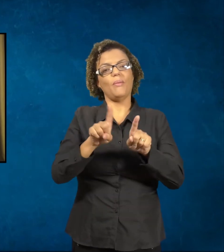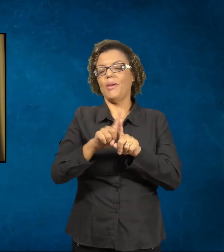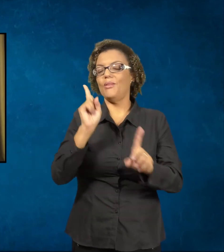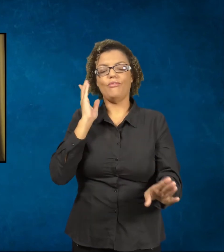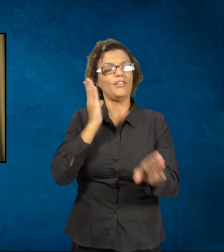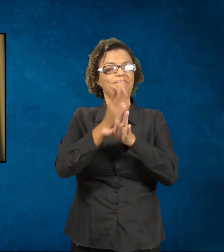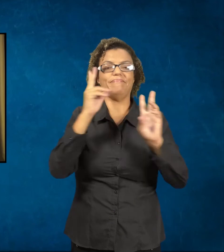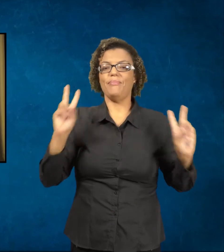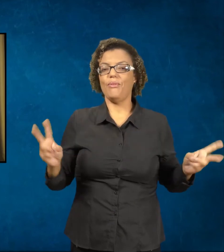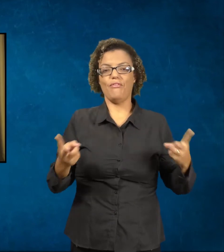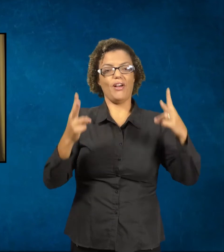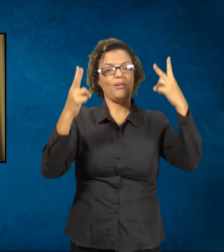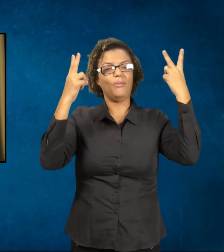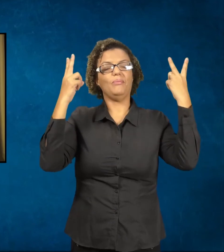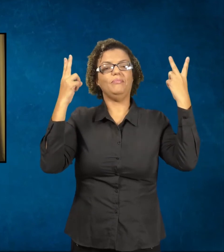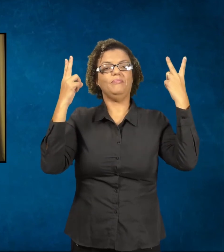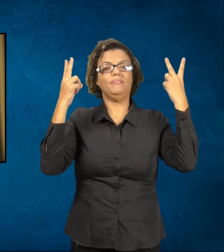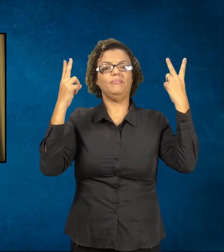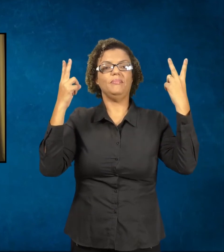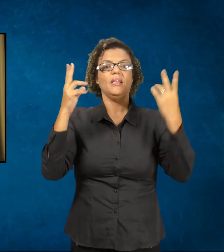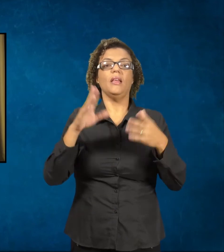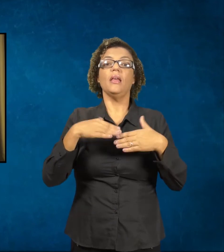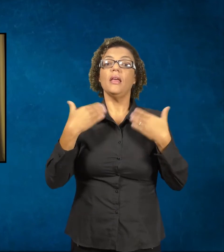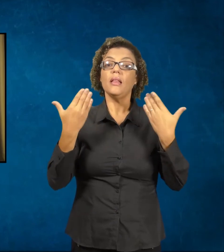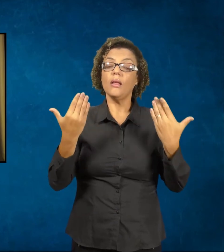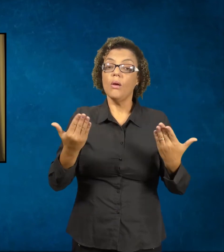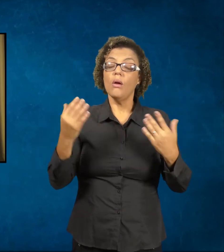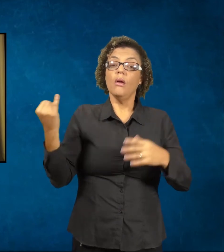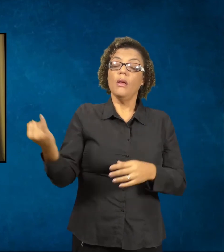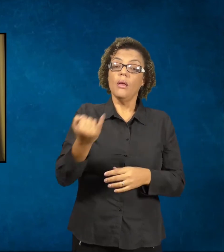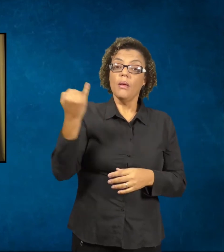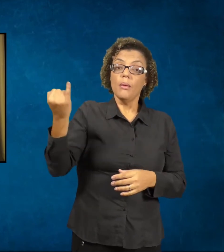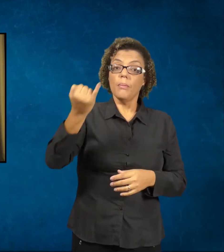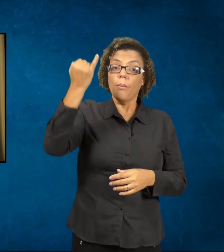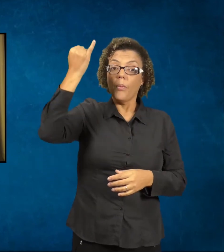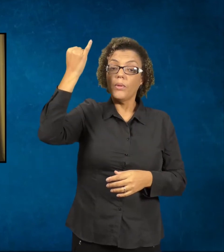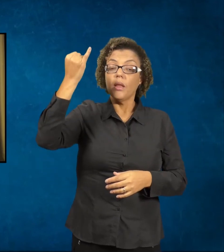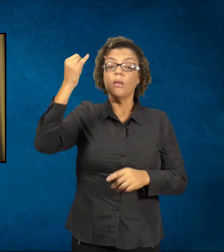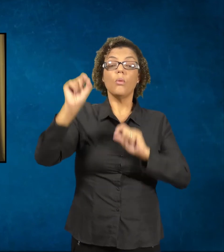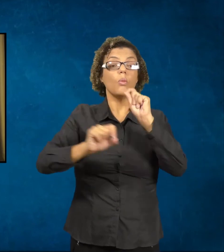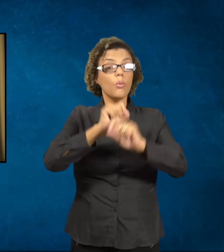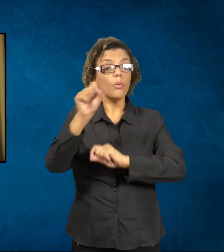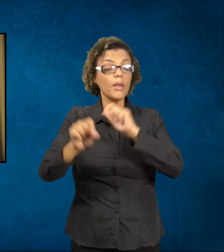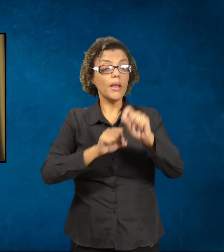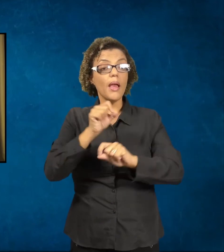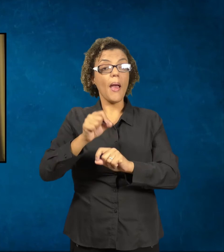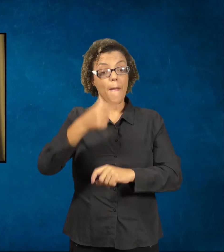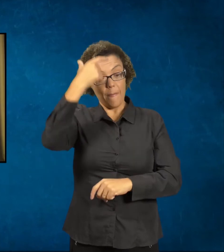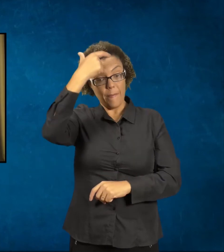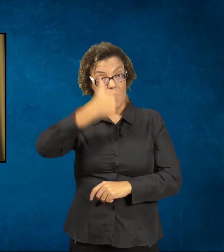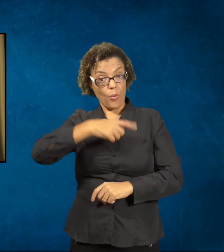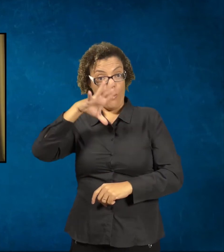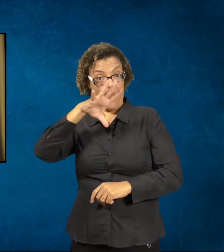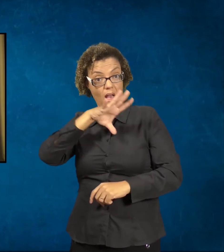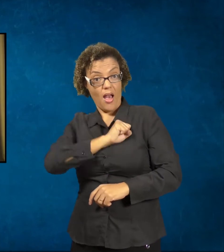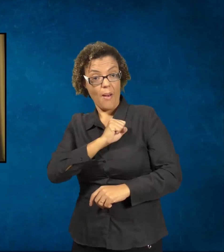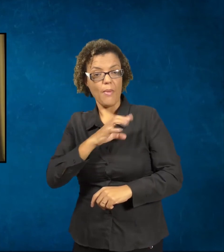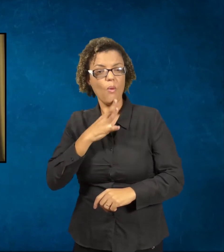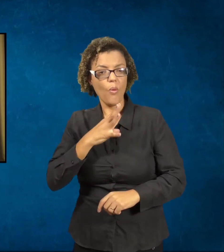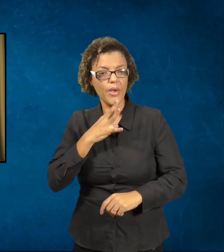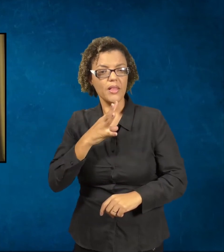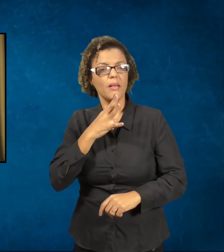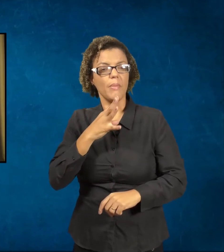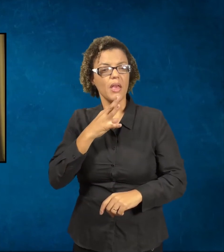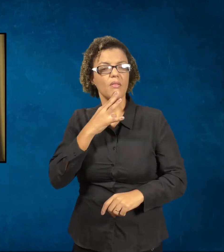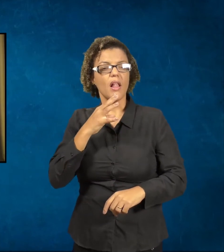essa porta de comunicação. E lembre que quem ama o conhecimento vai achar um jeito de aprender com todas